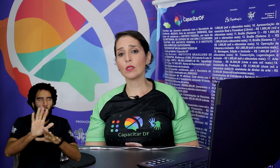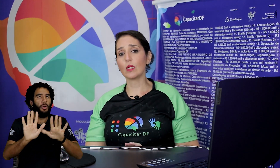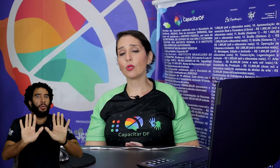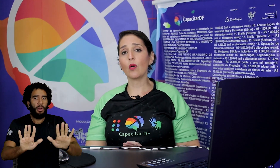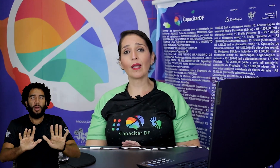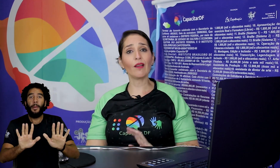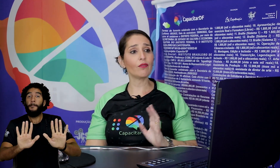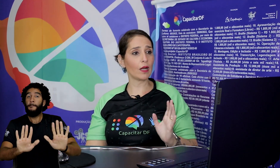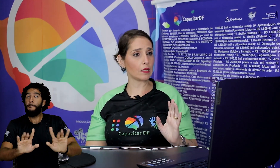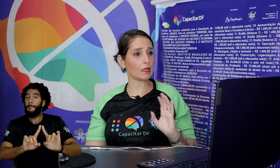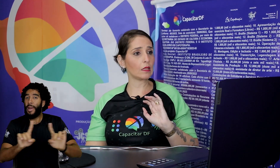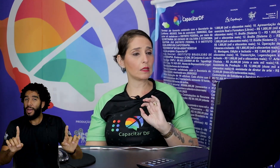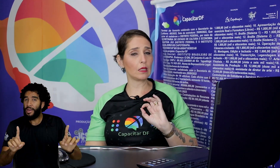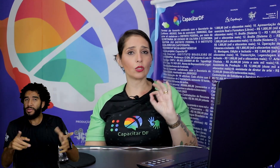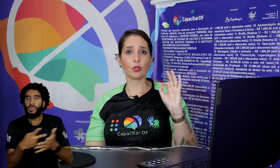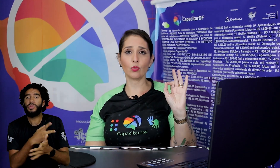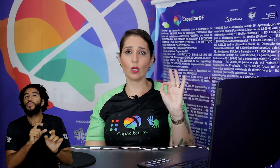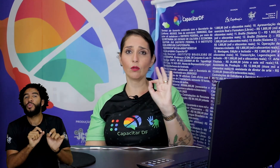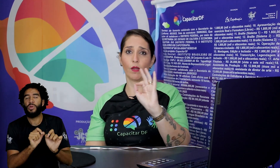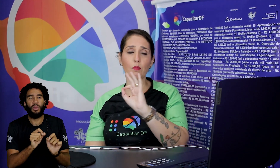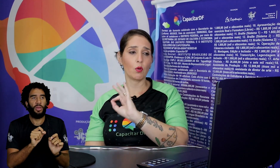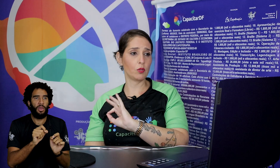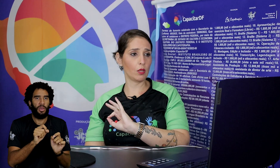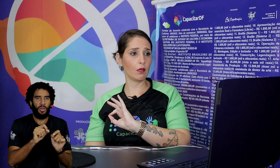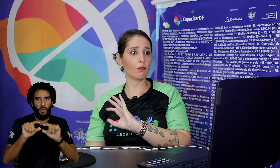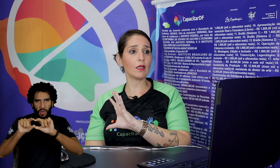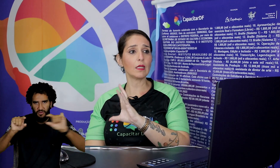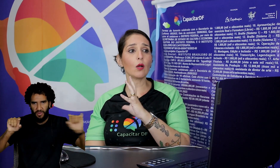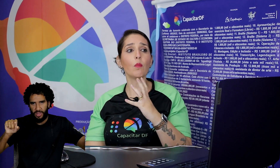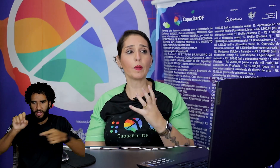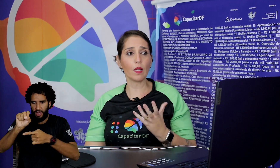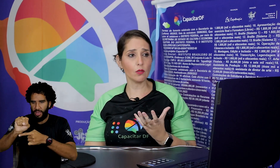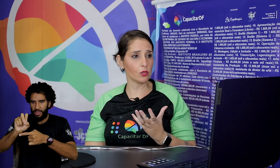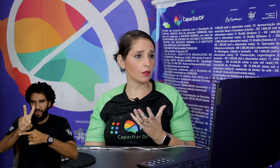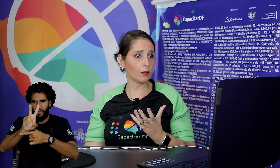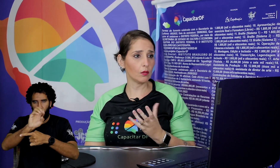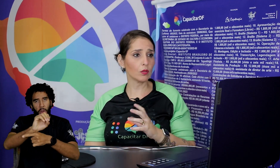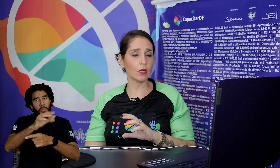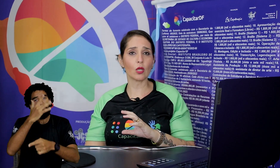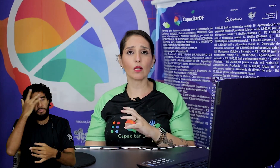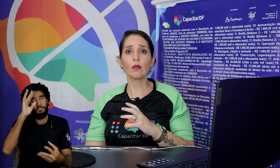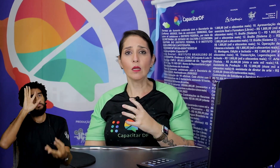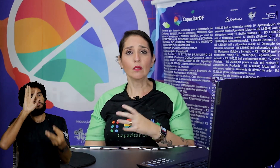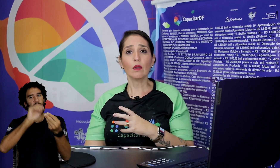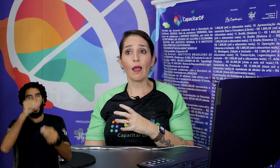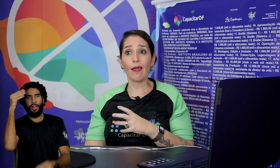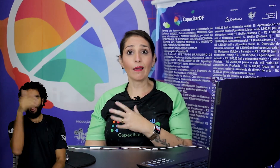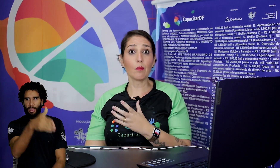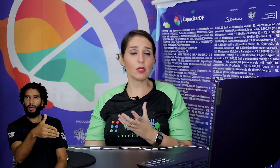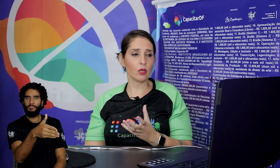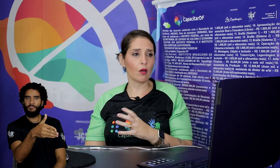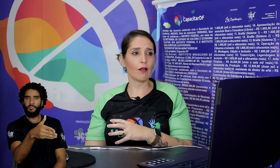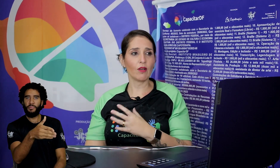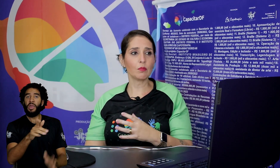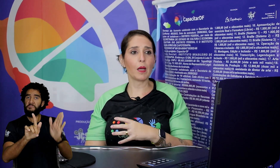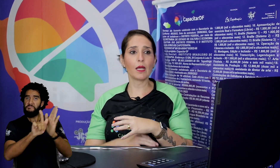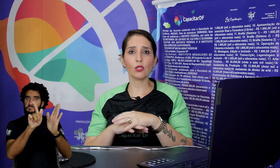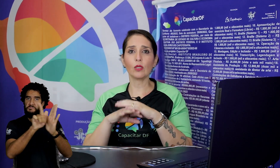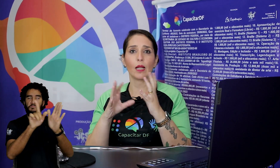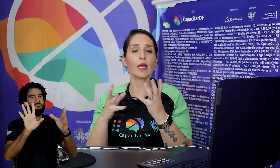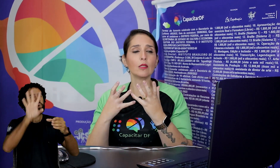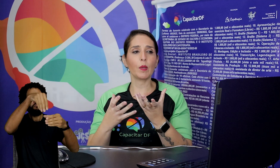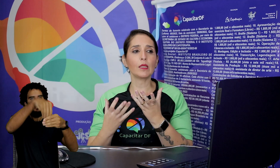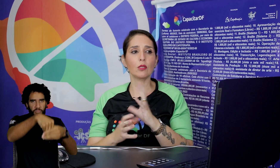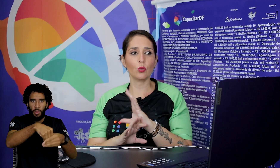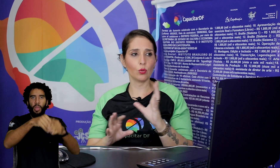acontece é o seguinte, qualquer frase que seja sujeito, verbo e objeto vai ser compreendida, ou seja, ela é gramatical, ela faz parte